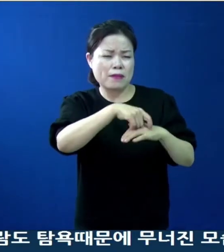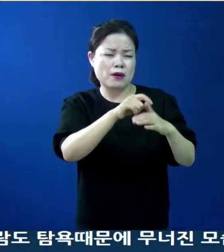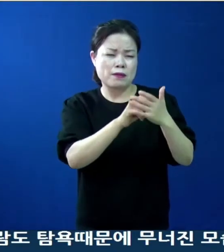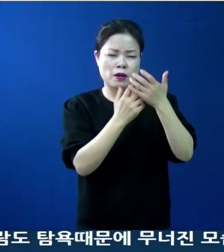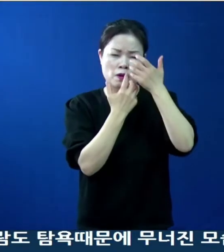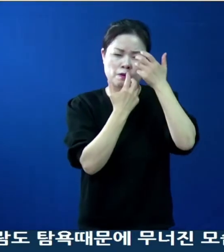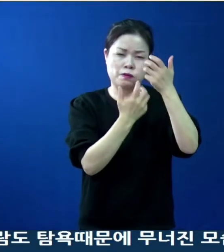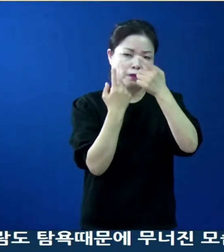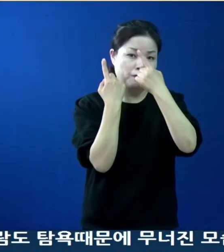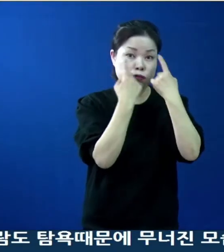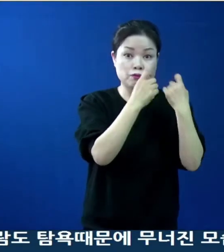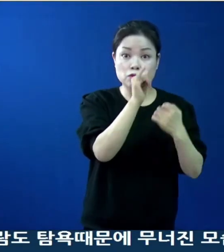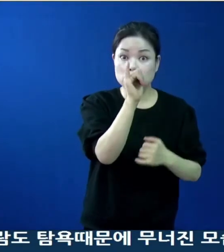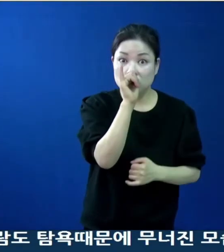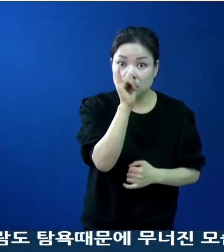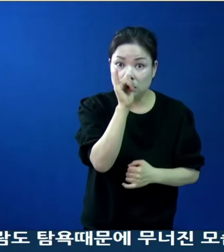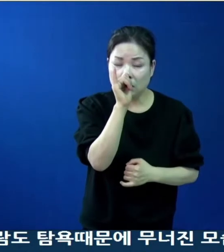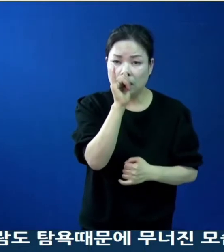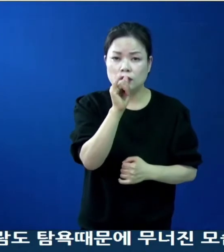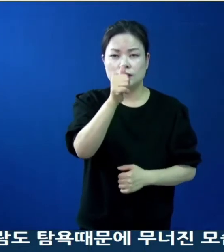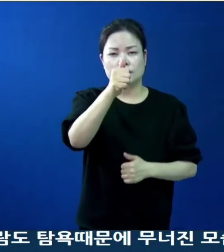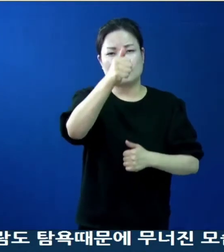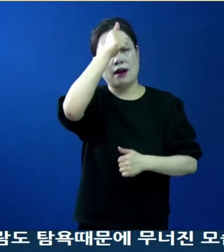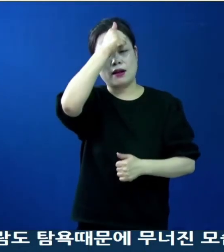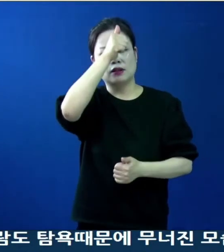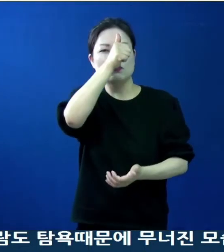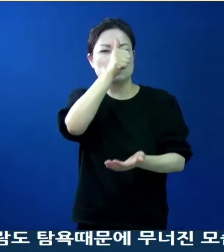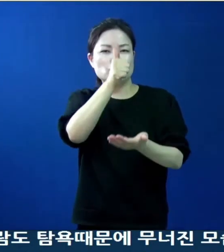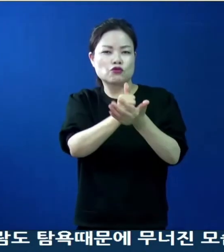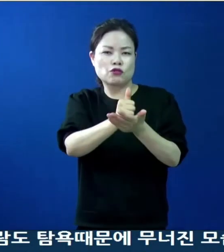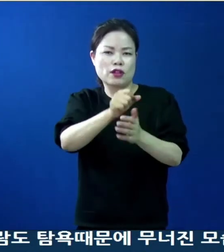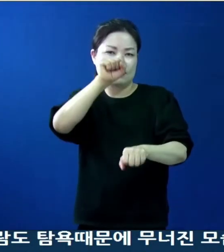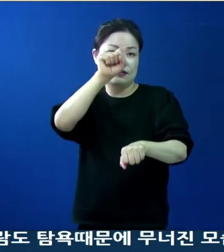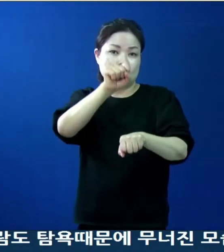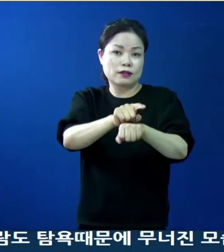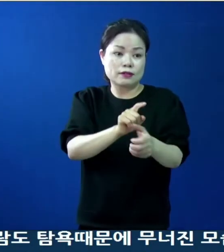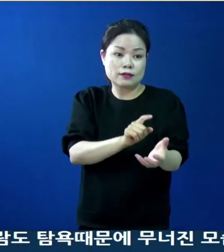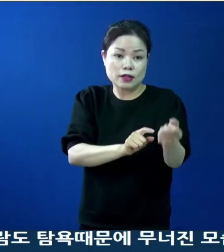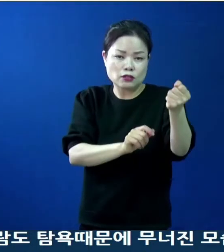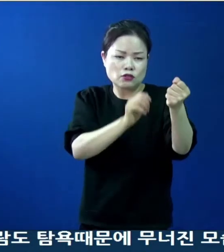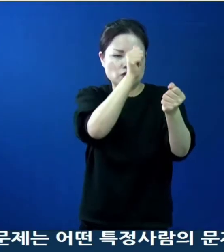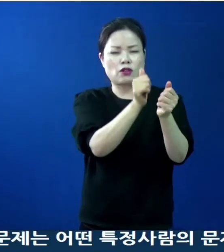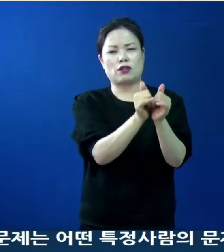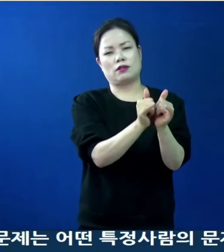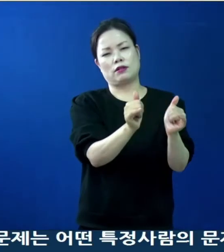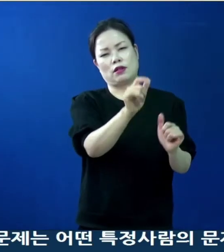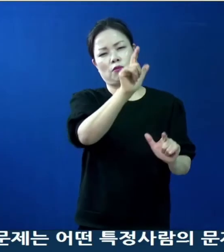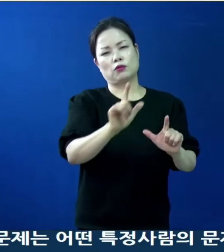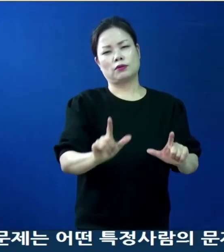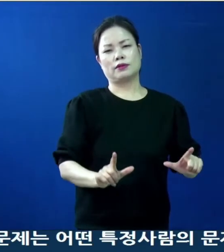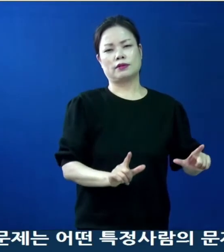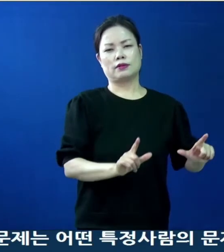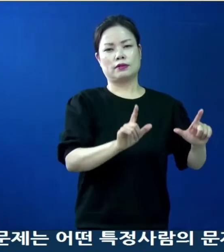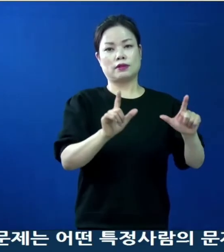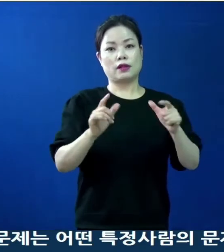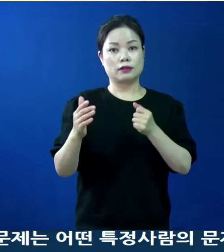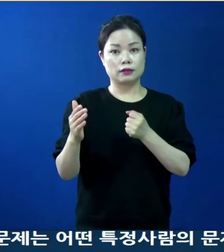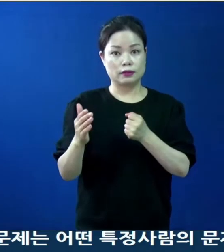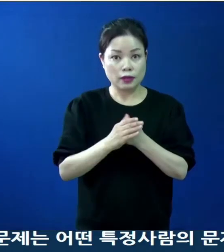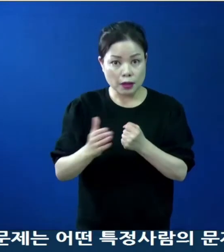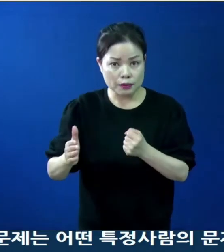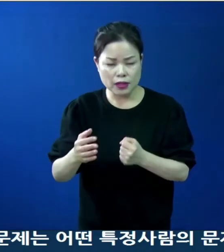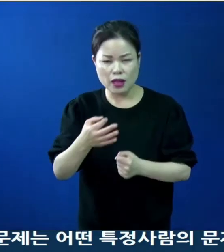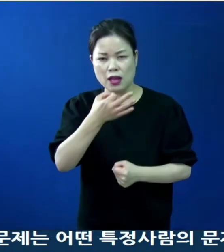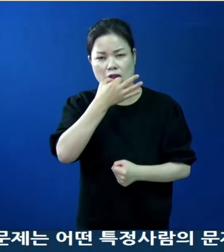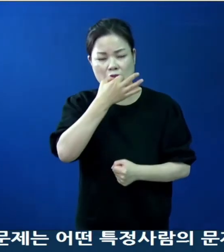있어요. 왜냐하면 우리는 이 아담의 죄성을 가지고 있는 이 죄인의 모습을 가지고 살아가기 때문에